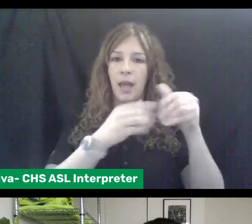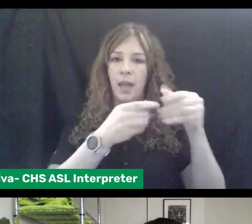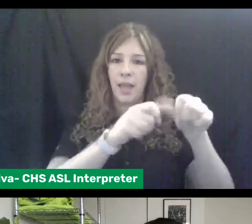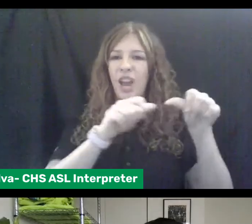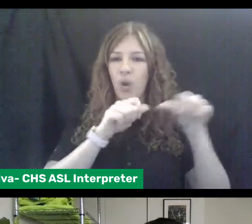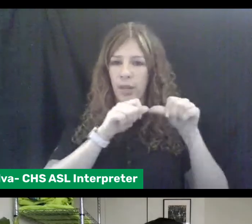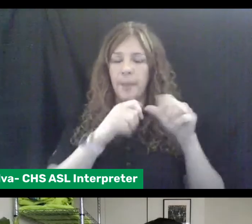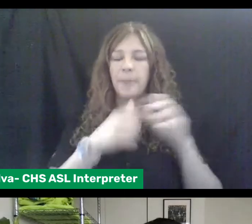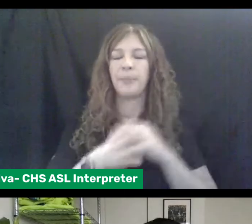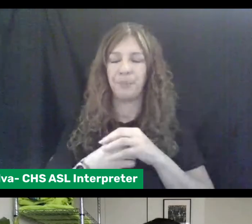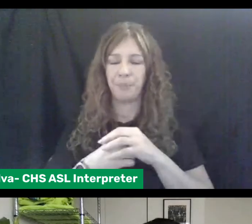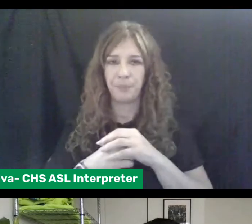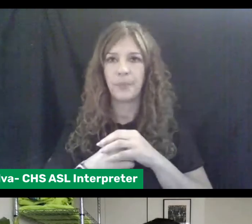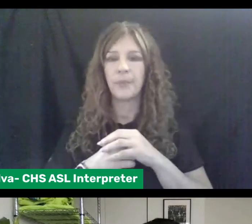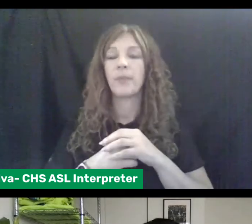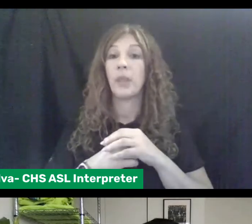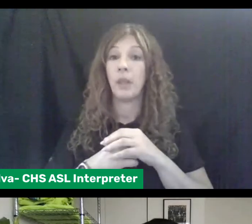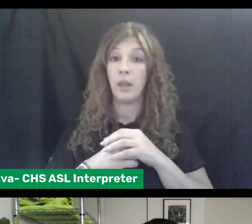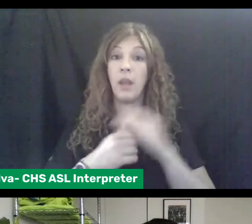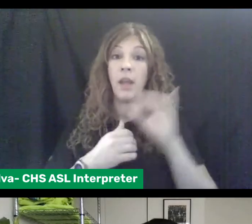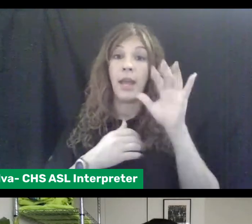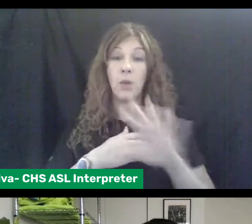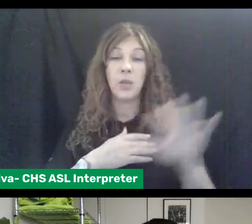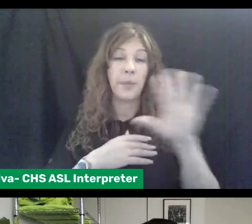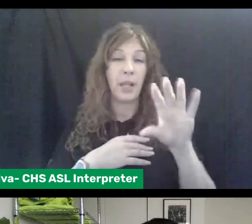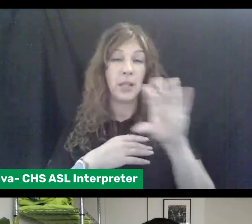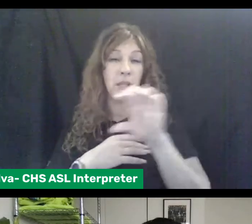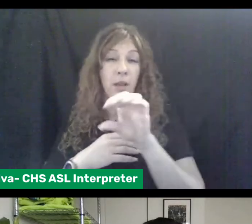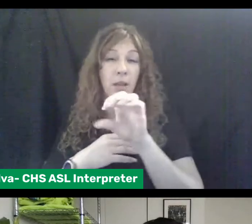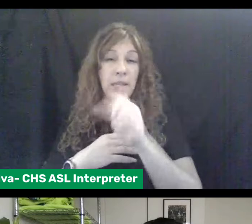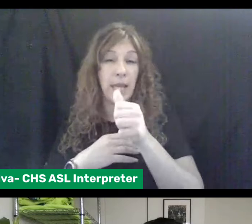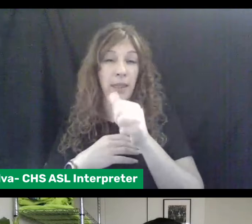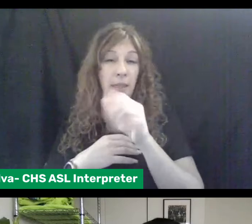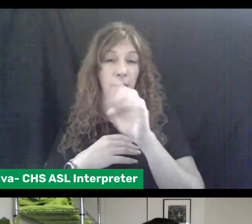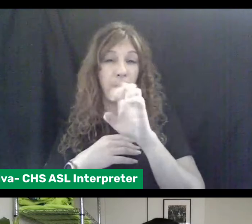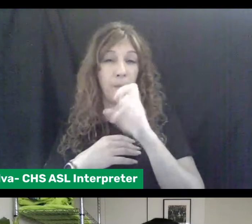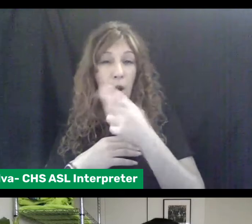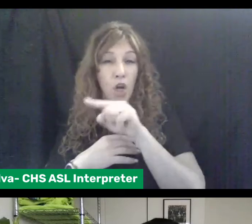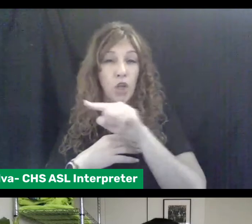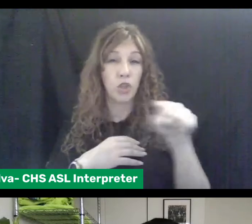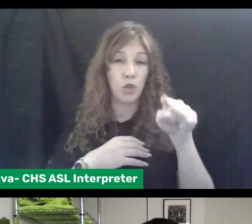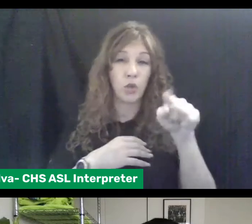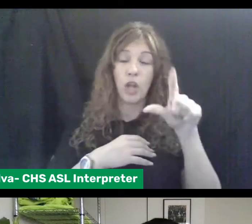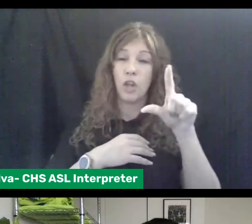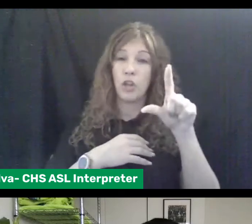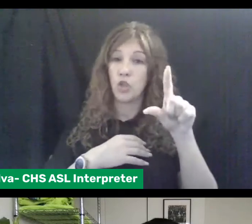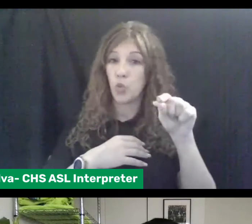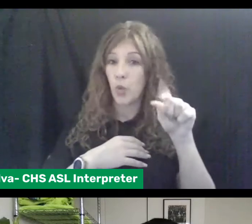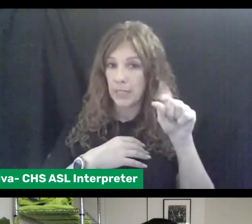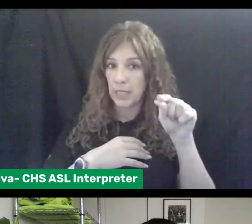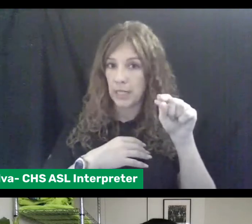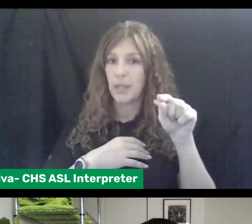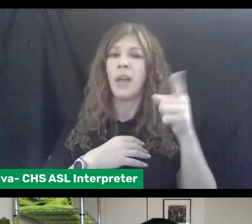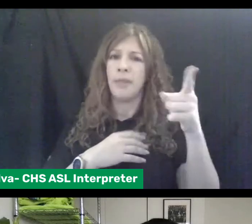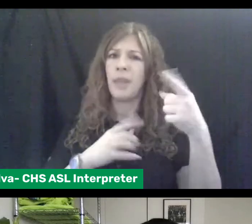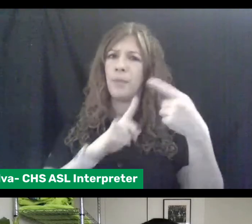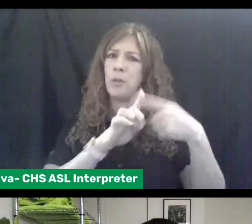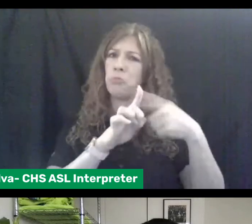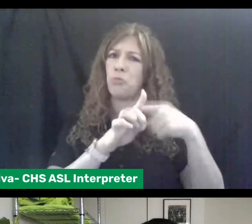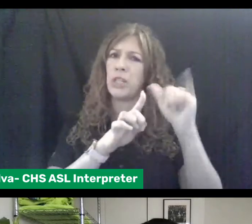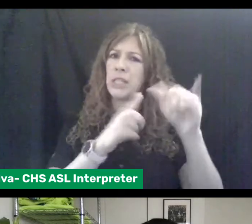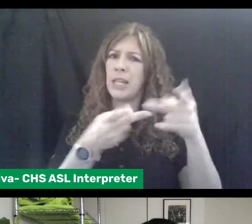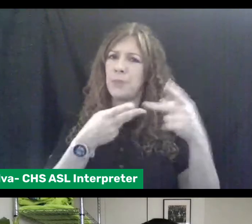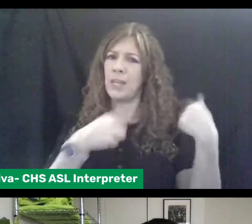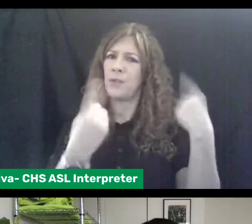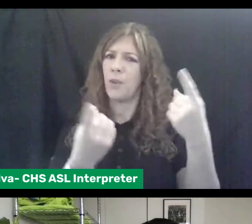Hasta el 10 de marzo del 2021 se estuvo rentando durante 6 años y ahí